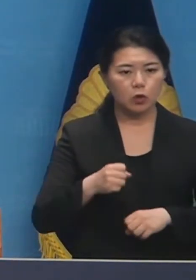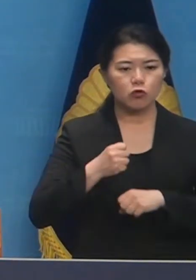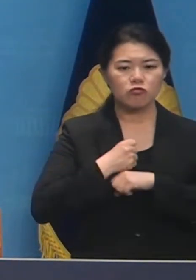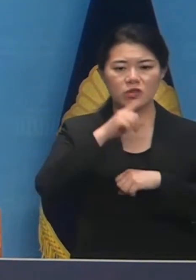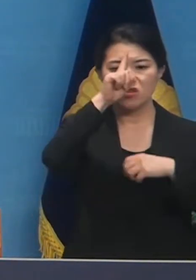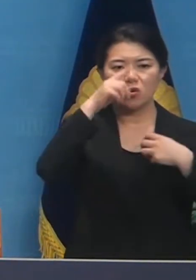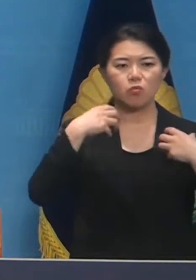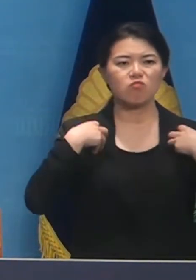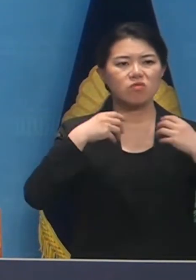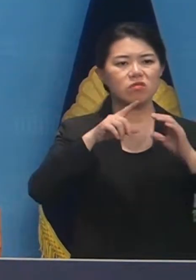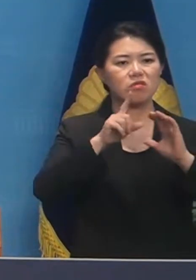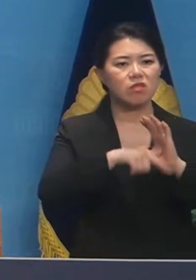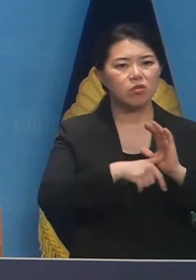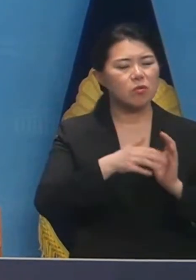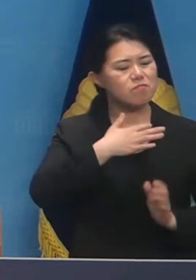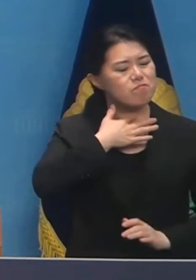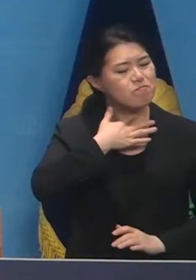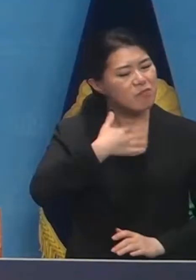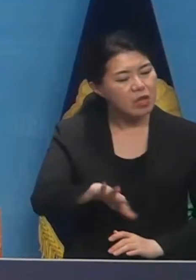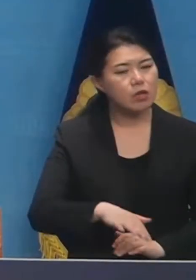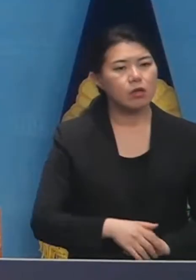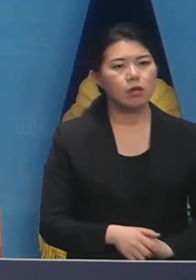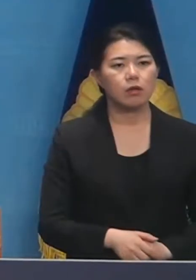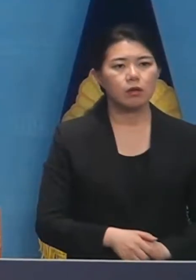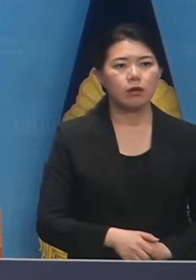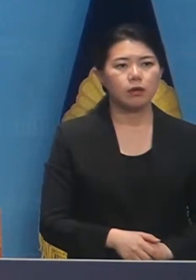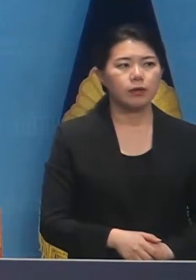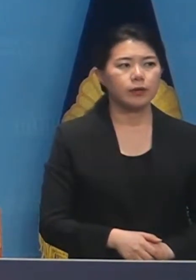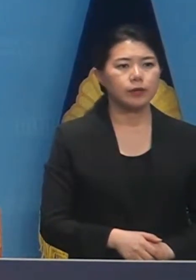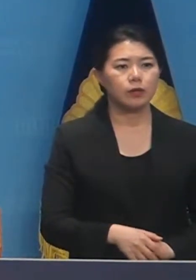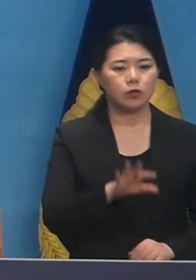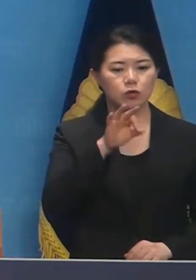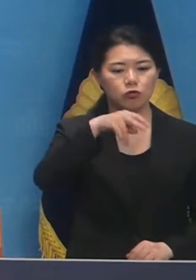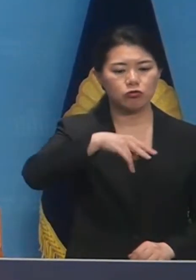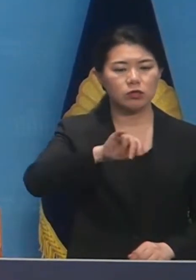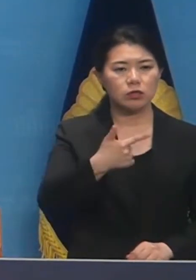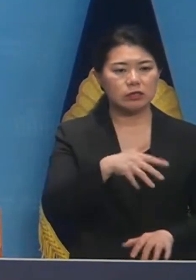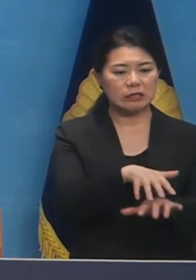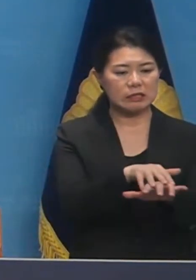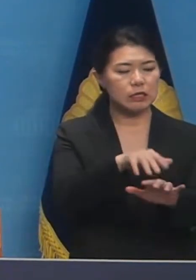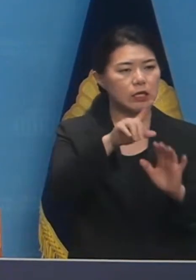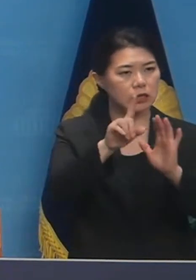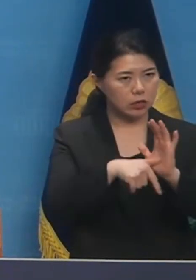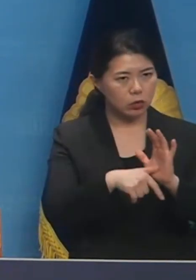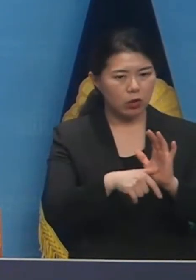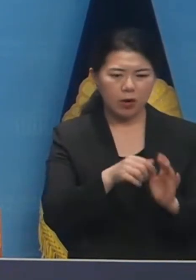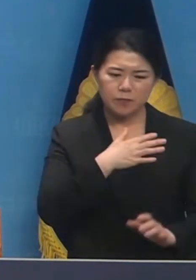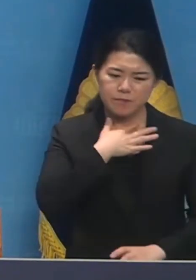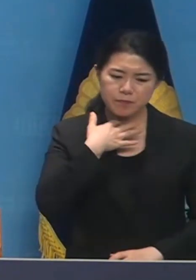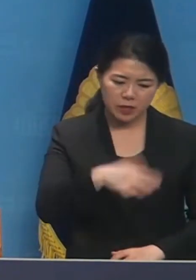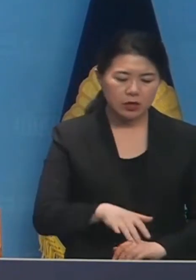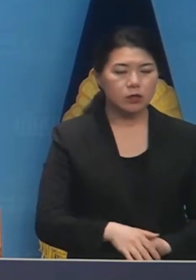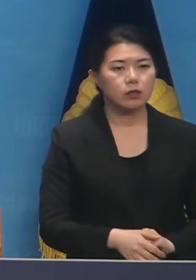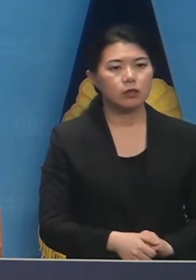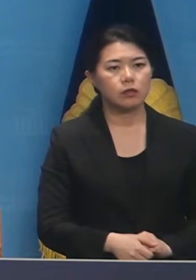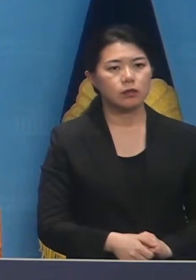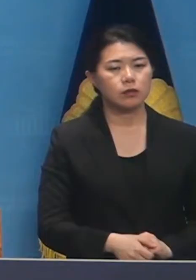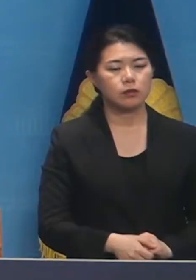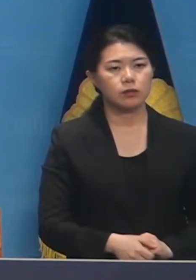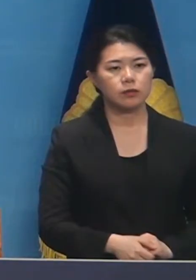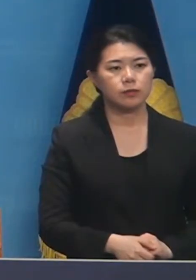군사정부 하에서도 없었던 일이고 유신 체제 하에서도 없었던 일입니다.